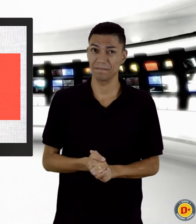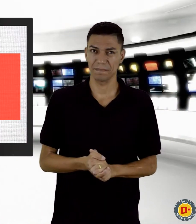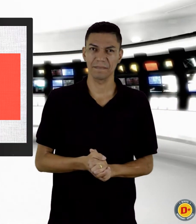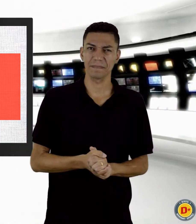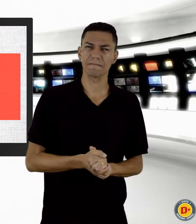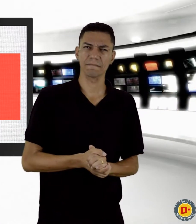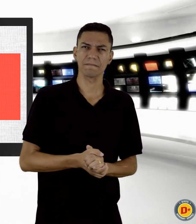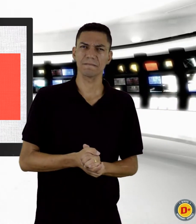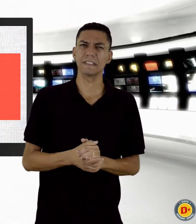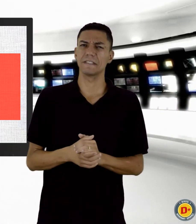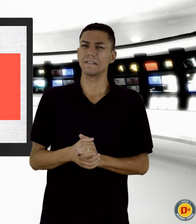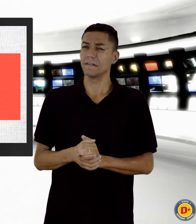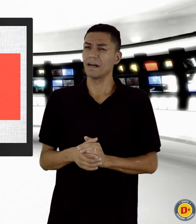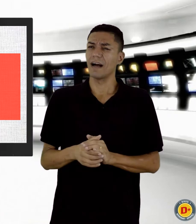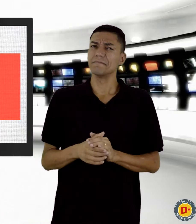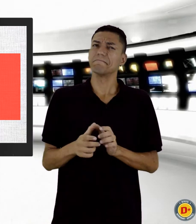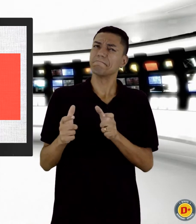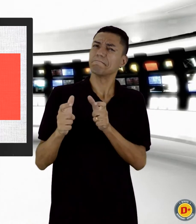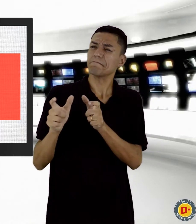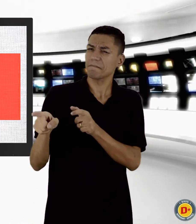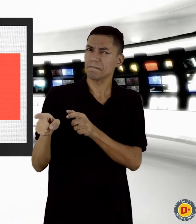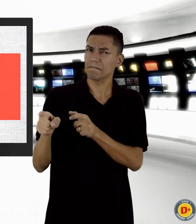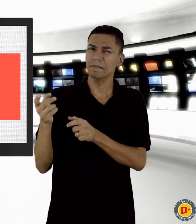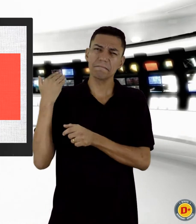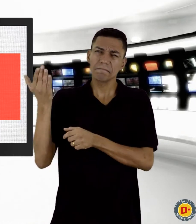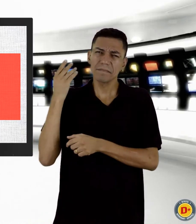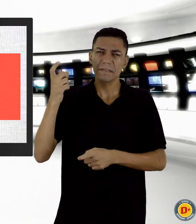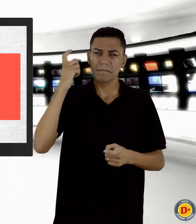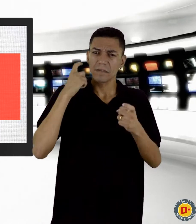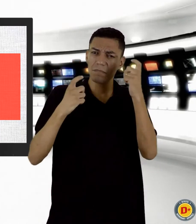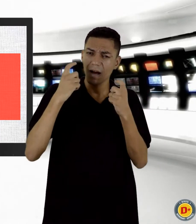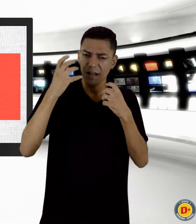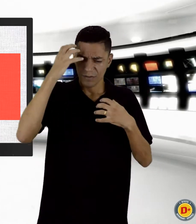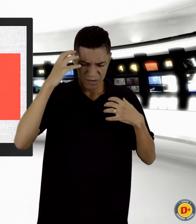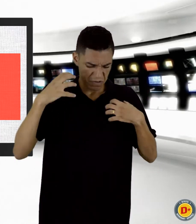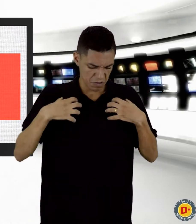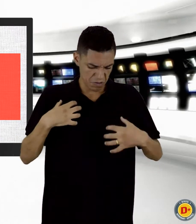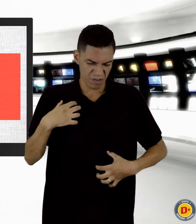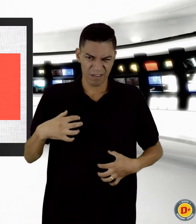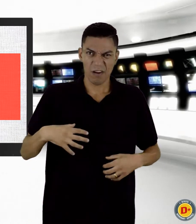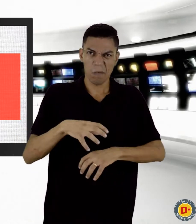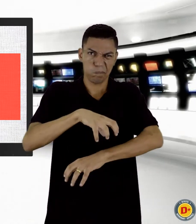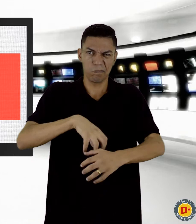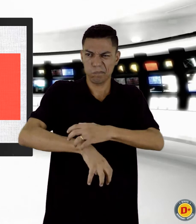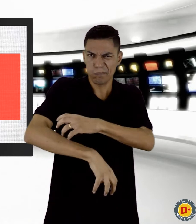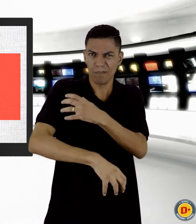Preocupações com a aparência também afetavam sua capacidade de conhecer pessoas. Toda a minha vida convivi com